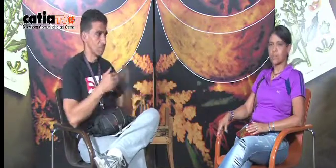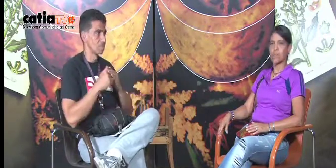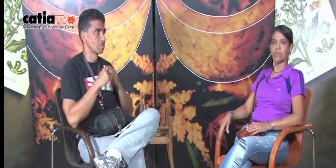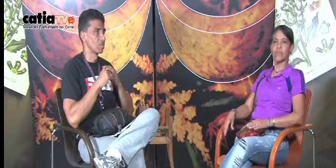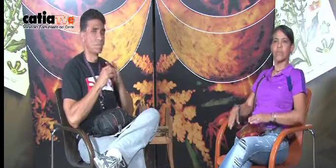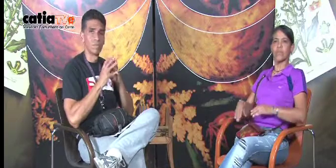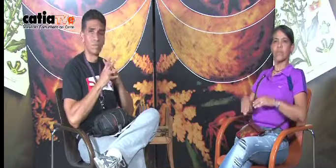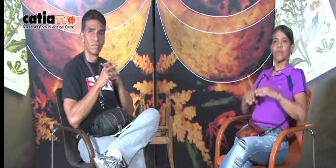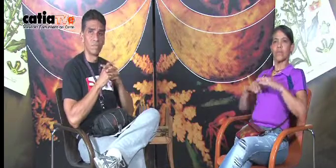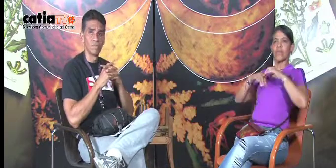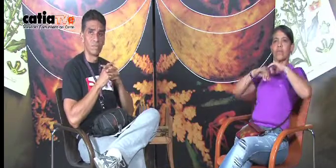gracias.